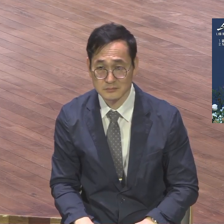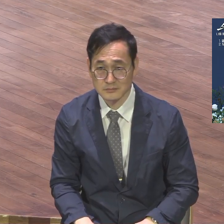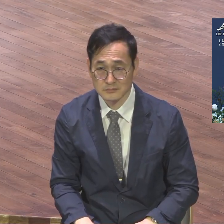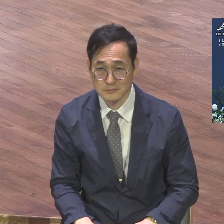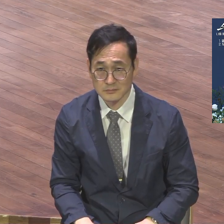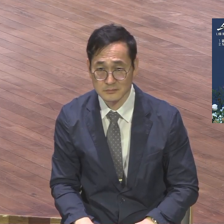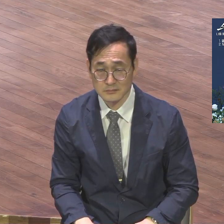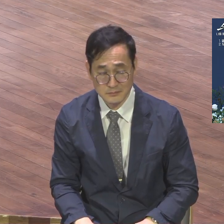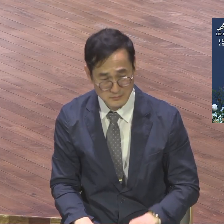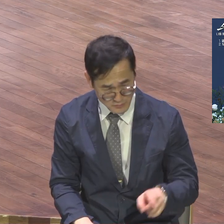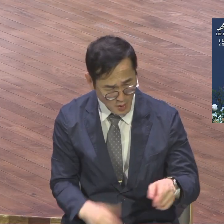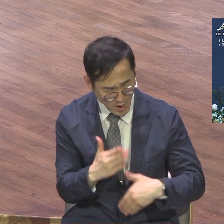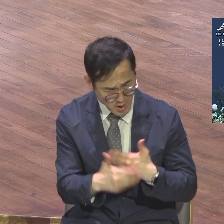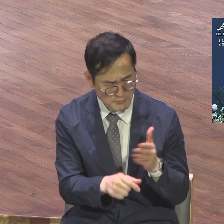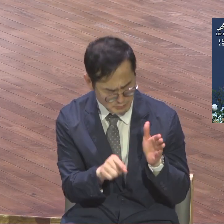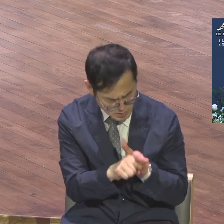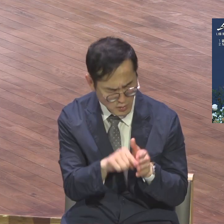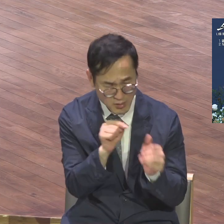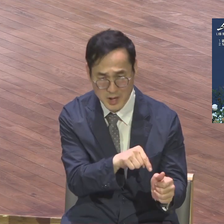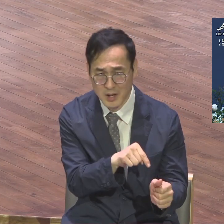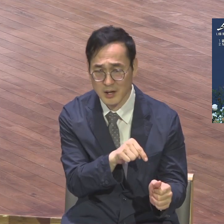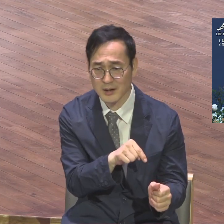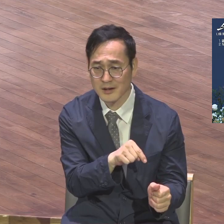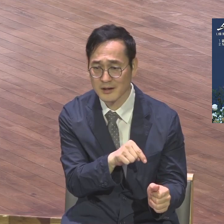믿어라. 그 메시지예요.